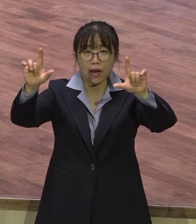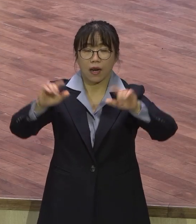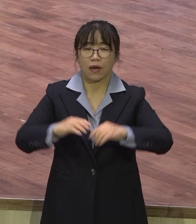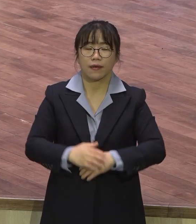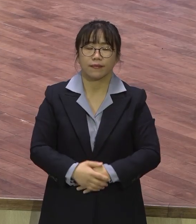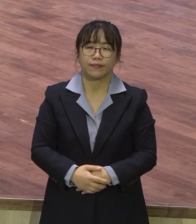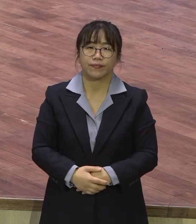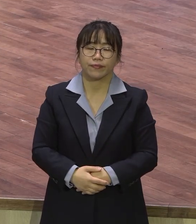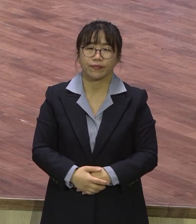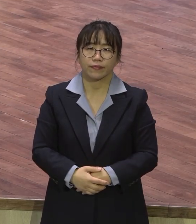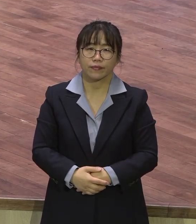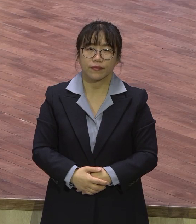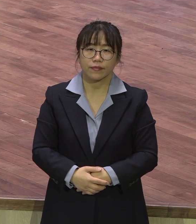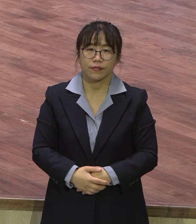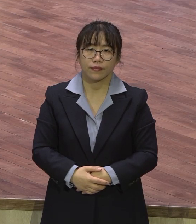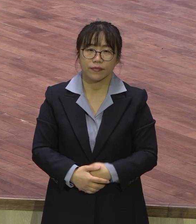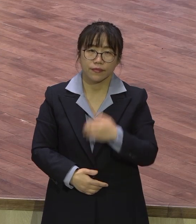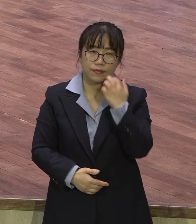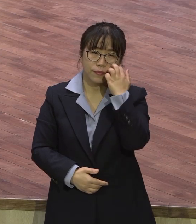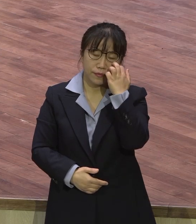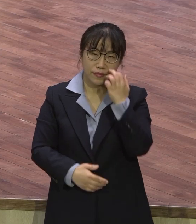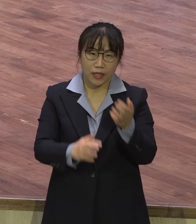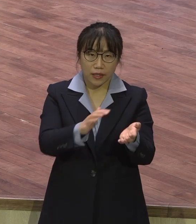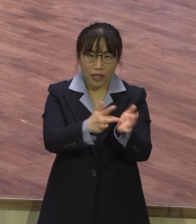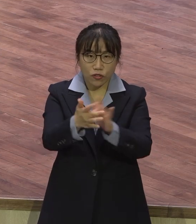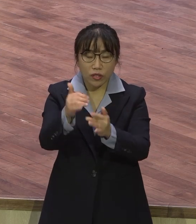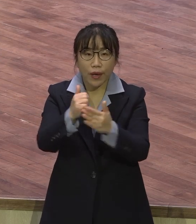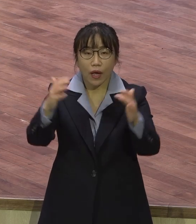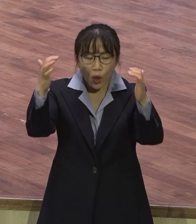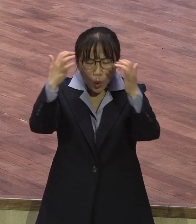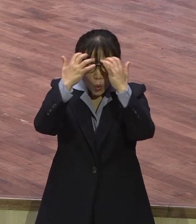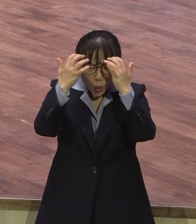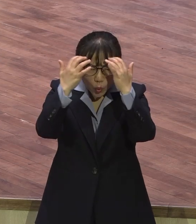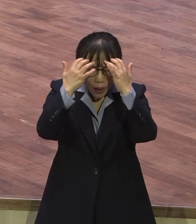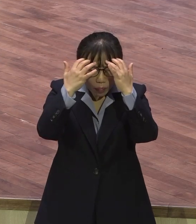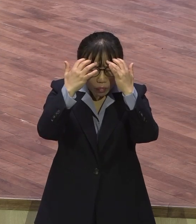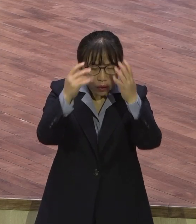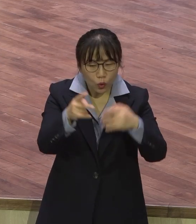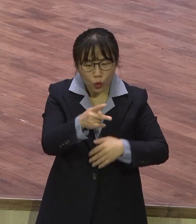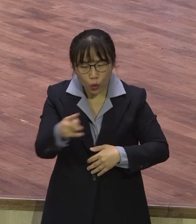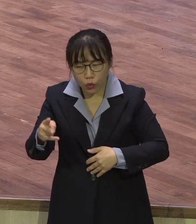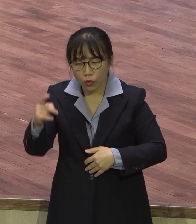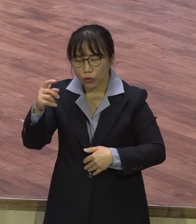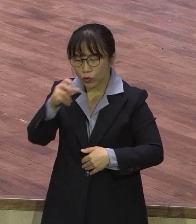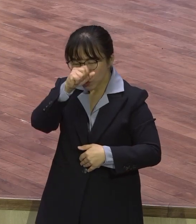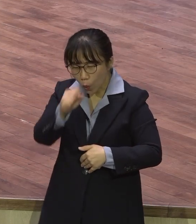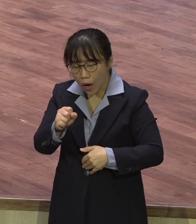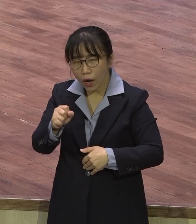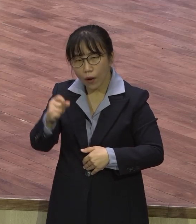굿프라이데이 예수님의 고난이 왜 좋은 날이라고 말하느냐